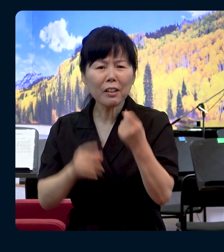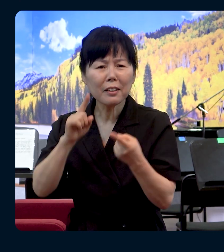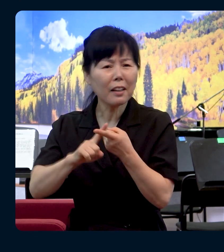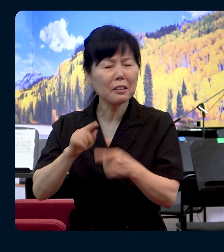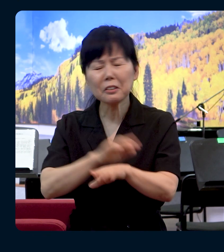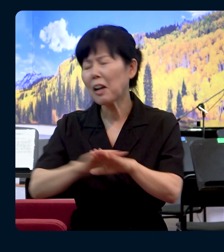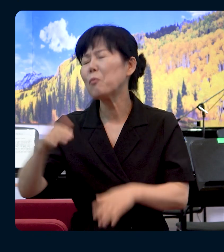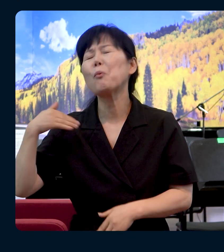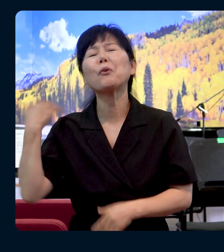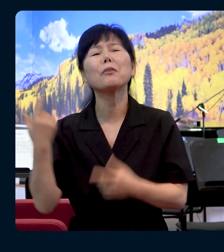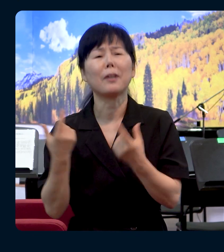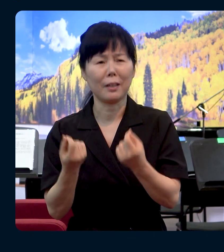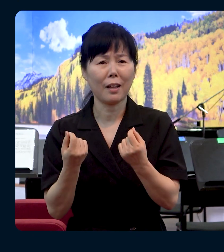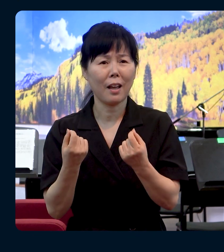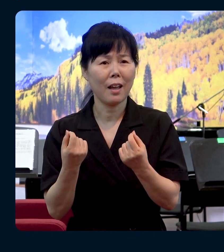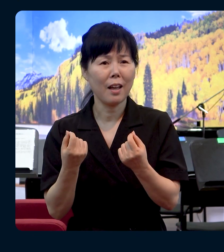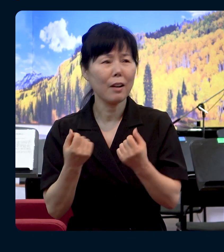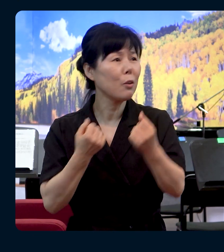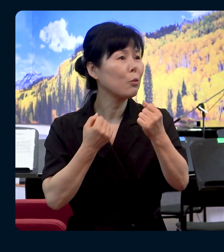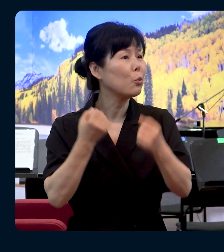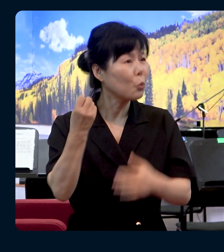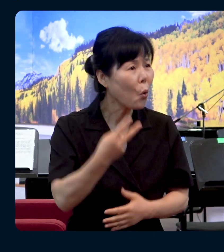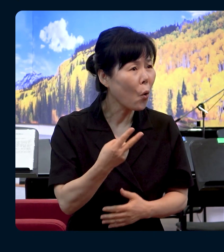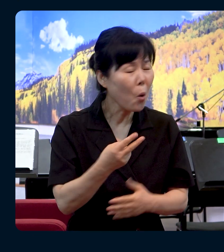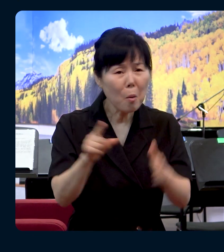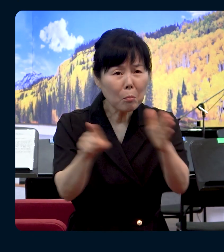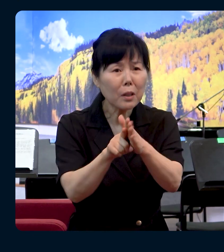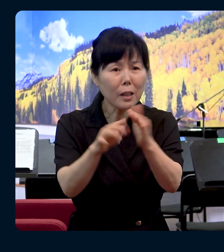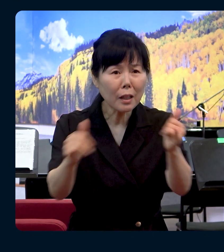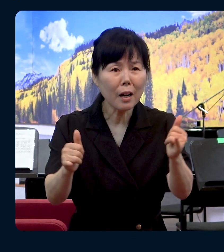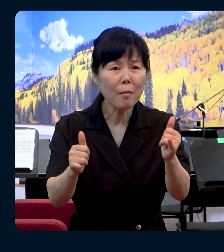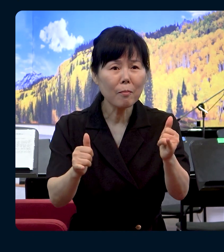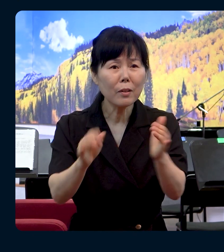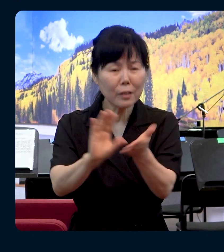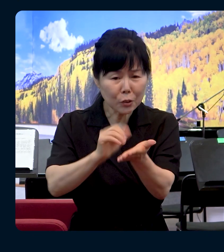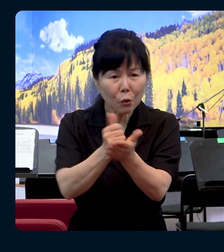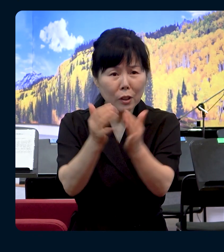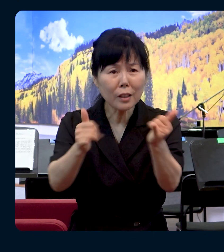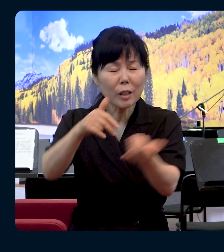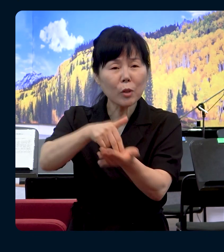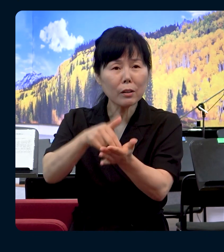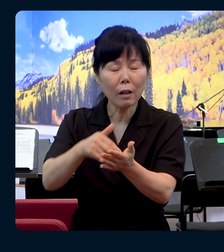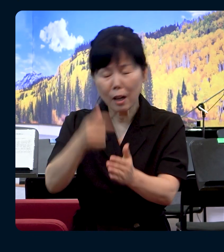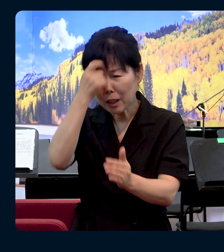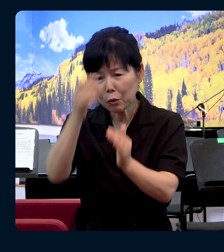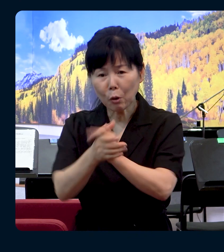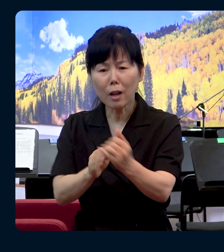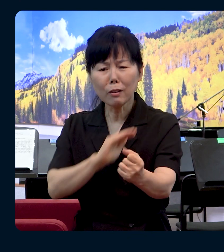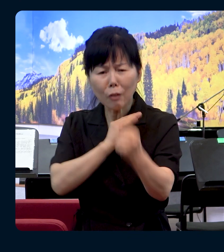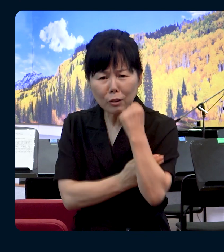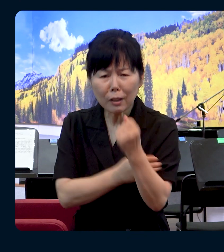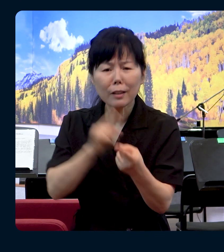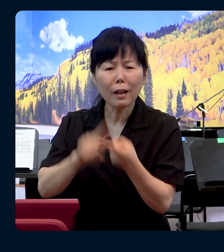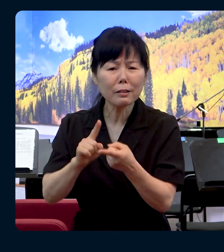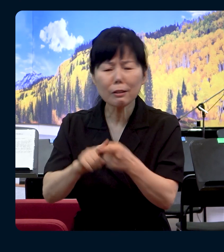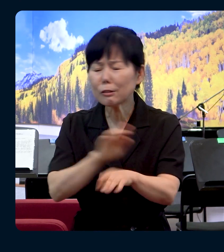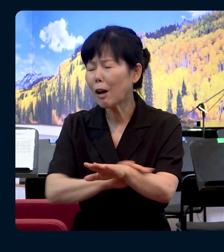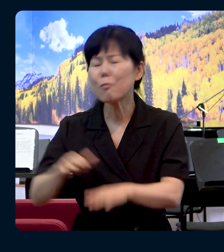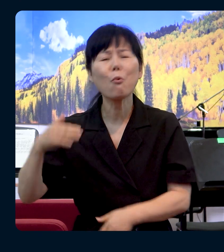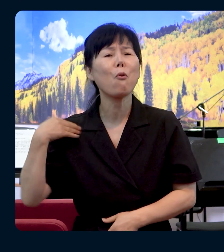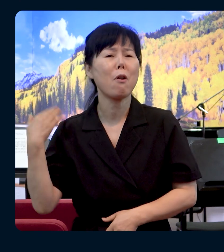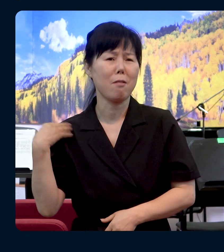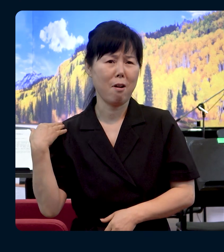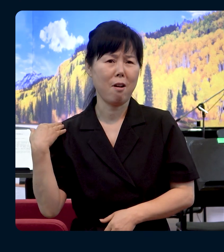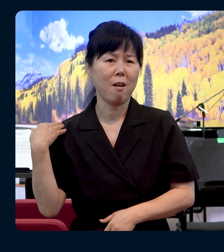것 같아요. 심지어 믿는 사람이라고 하면서도, 신앙생활을 한다고 하면서도 기도의 능력에 대해서 잘 모르고 있다 그 말이에요.